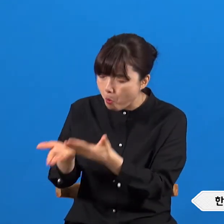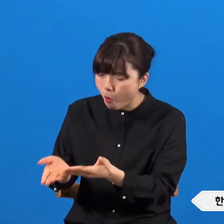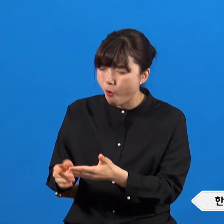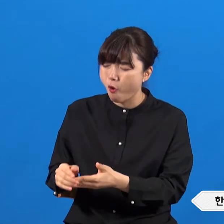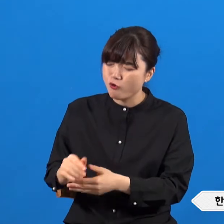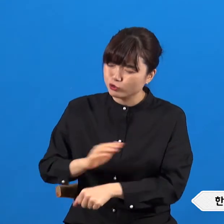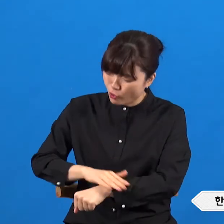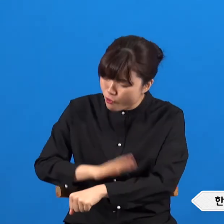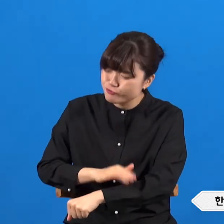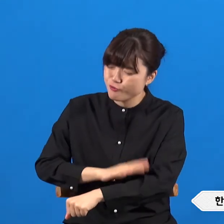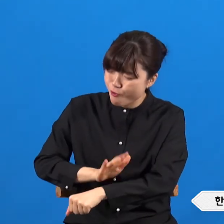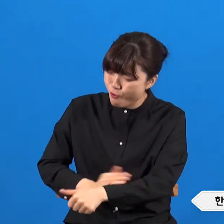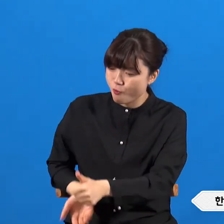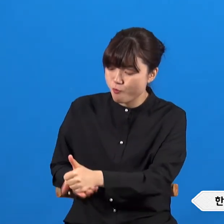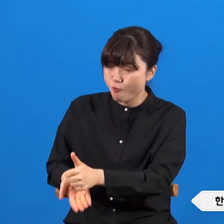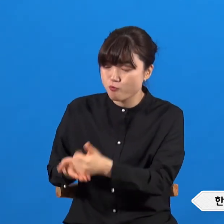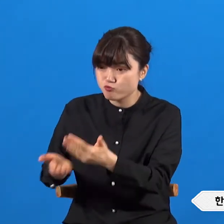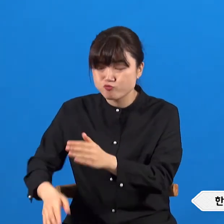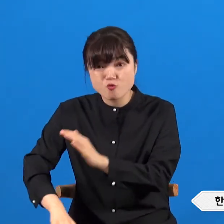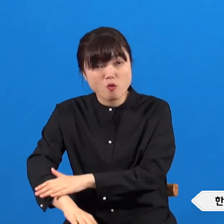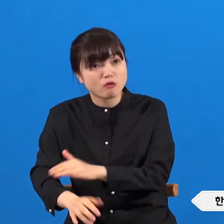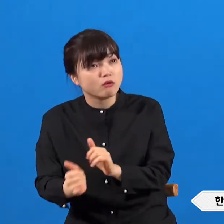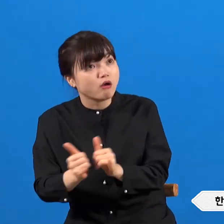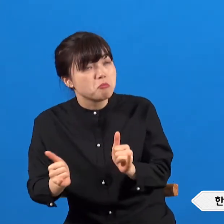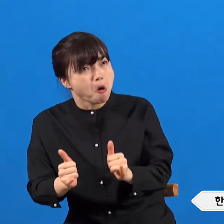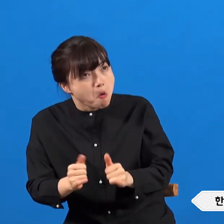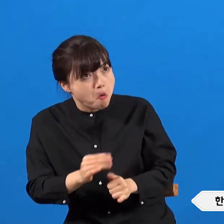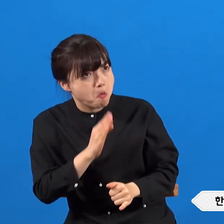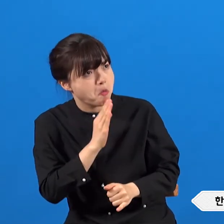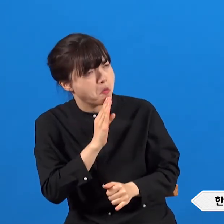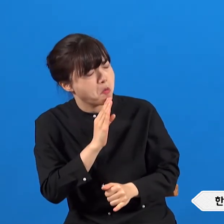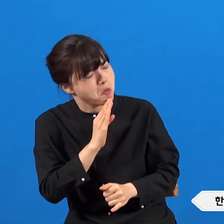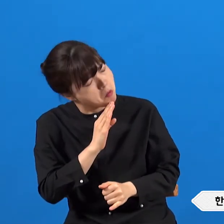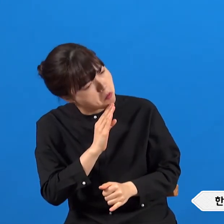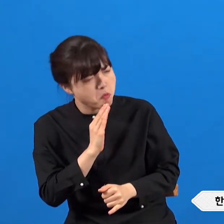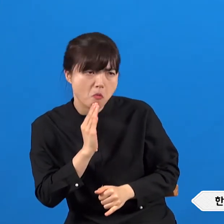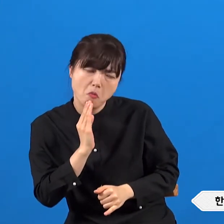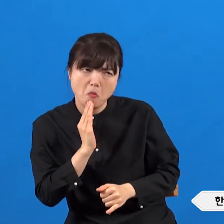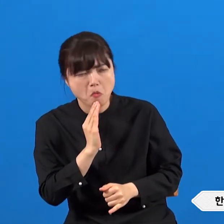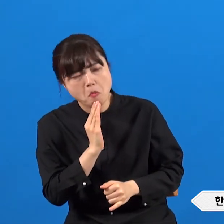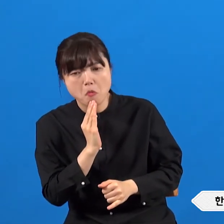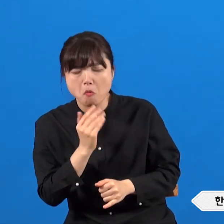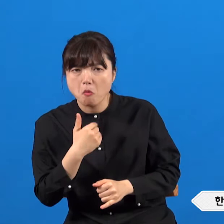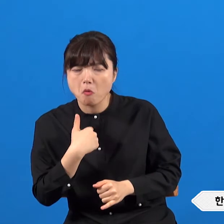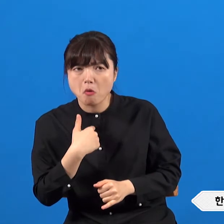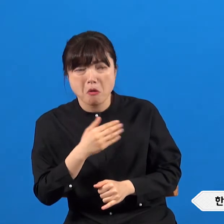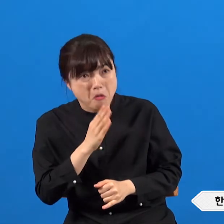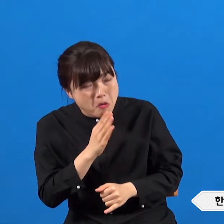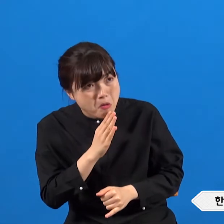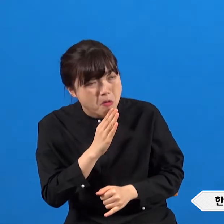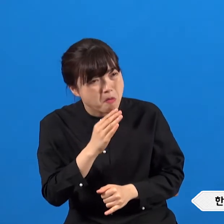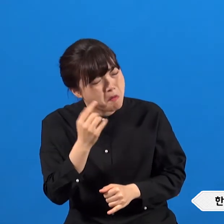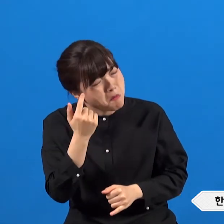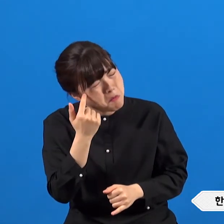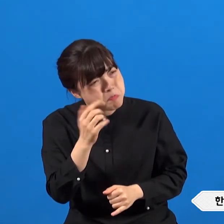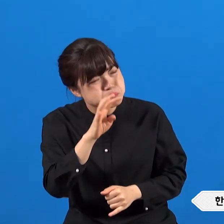일을 했다, 잘했다 하니까 깜짝 놀라면서 아이고, 우리가 언제 그런 일을 했습니까? 반문까지 했습니다.